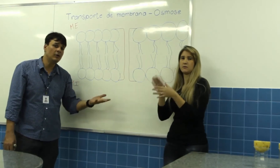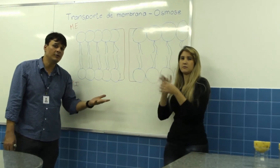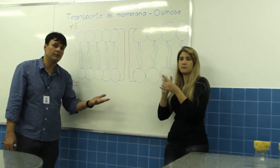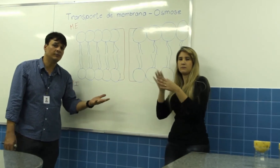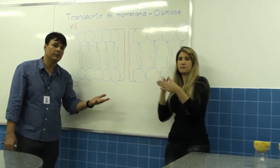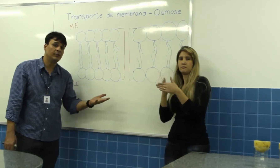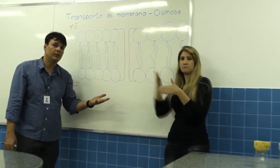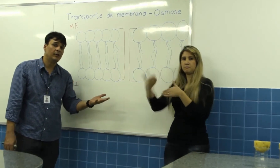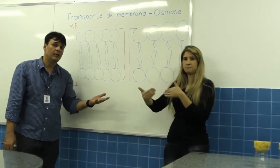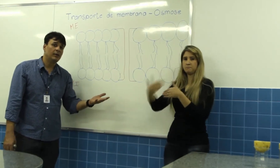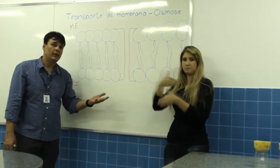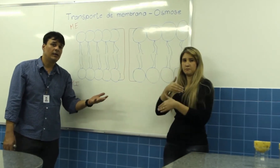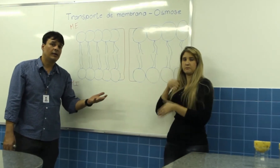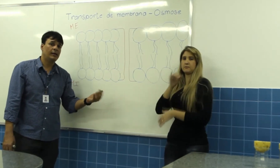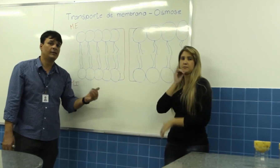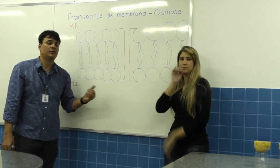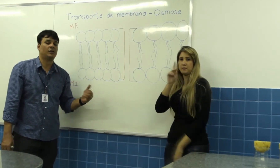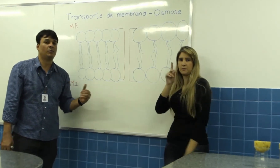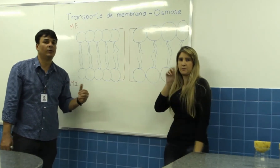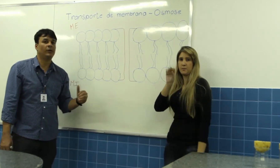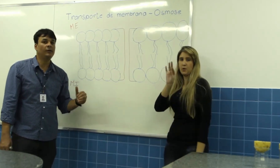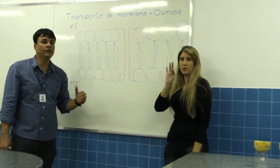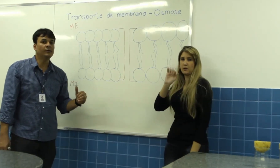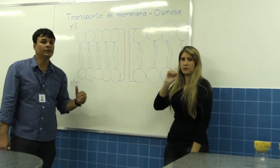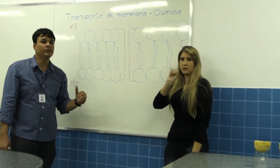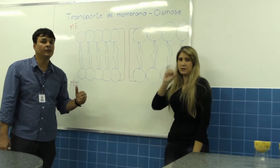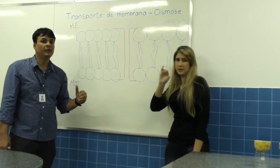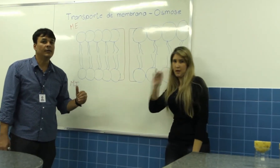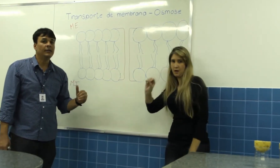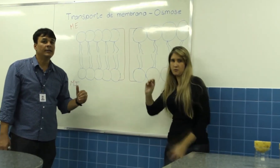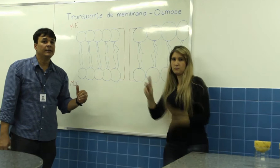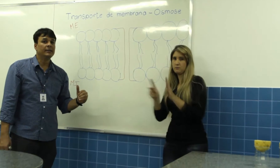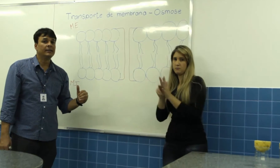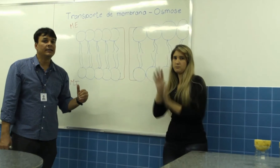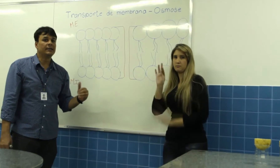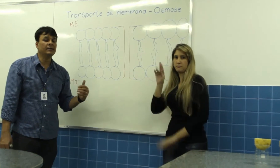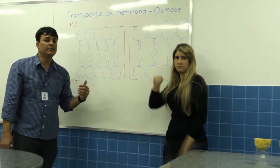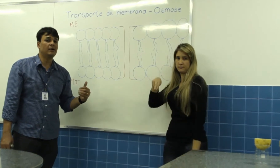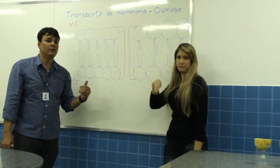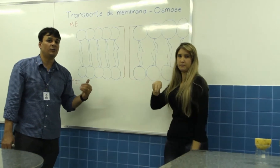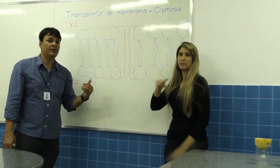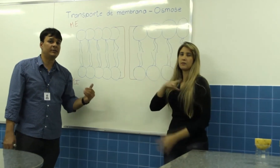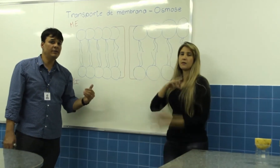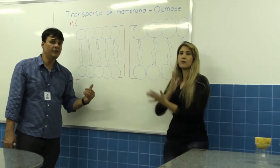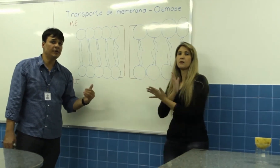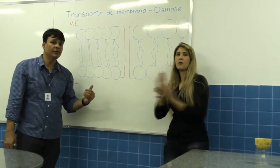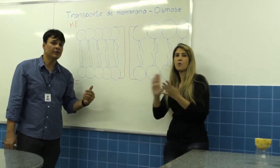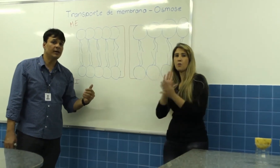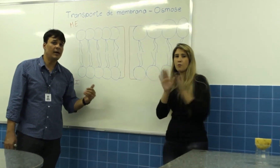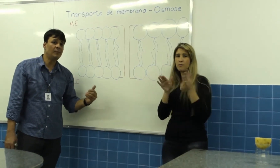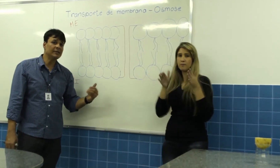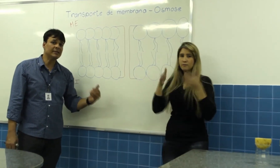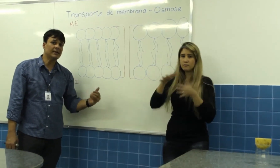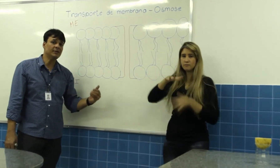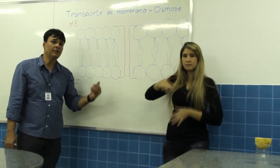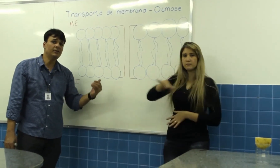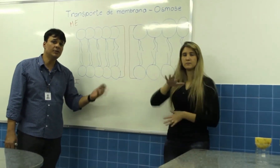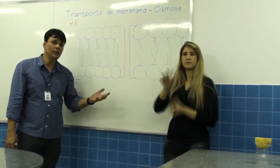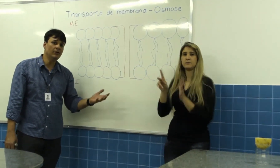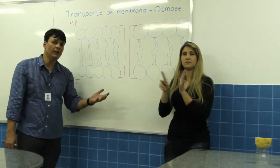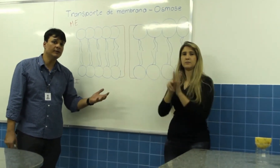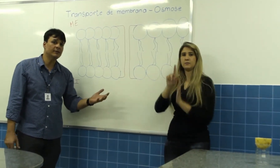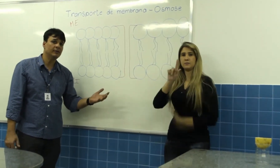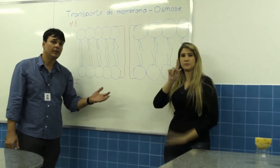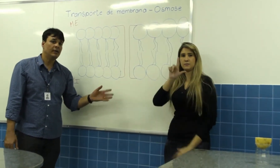de sódio. Existem proteínas que são específicas à passagem